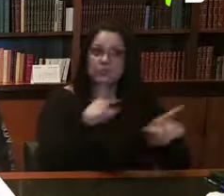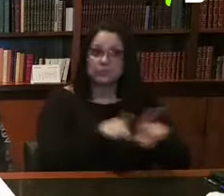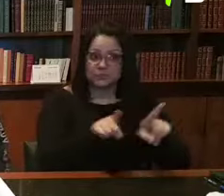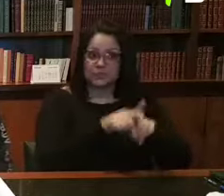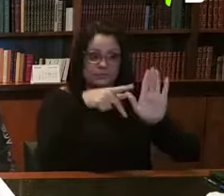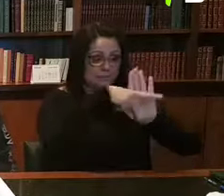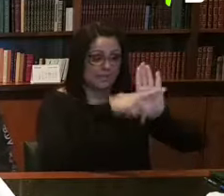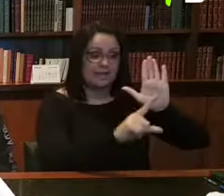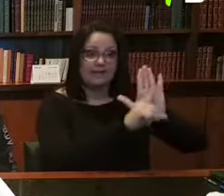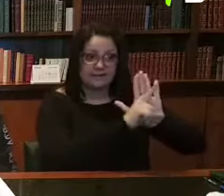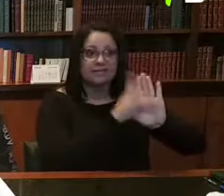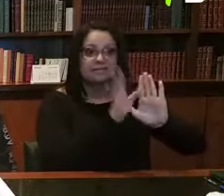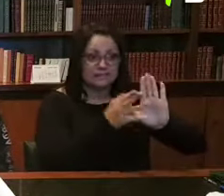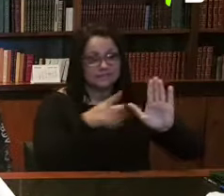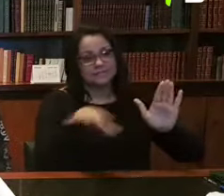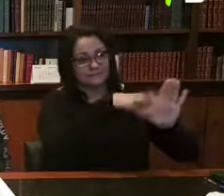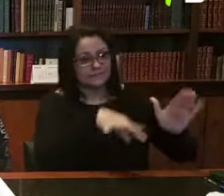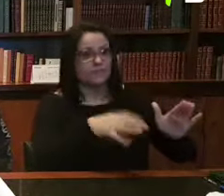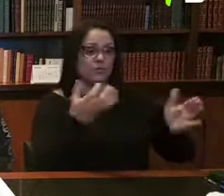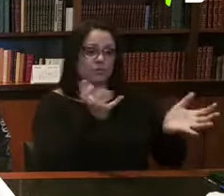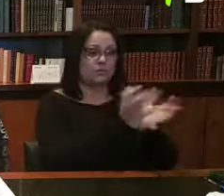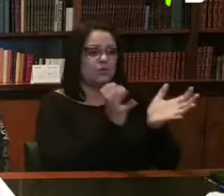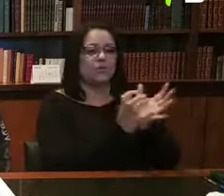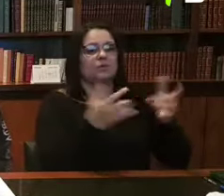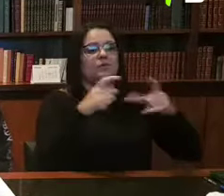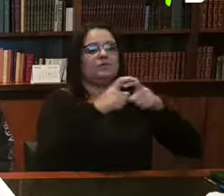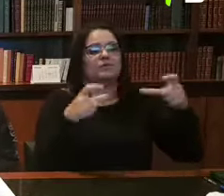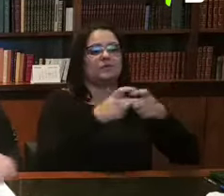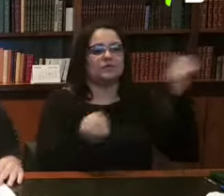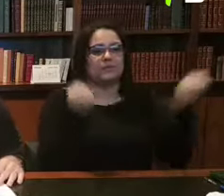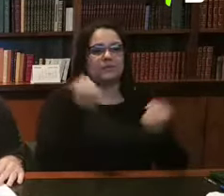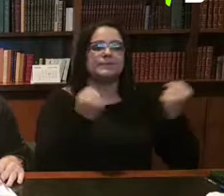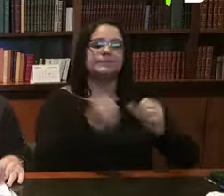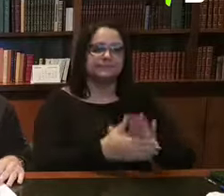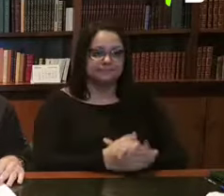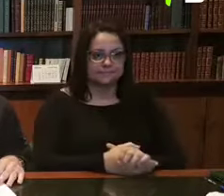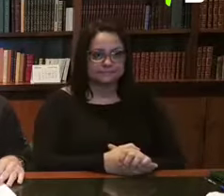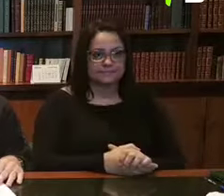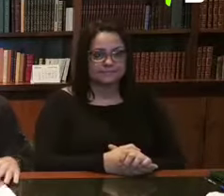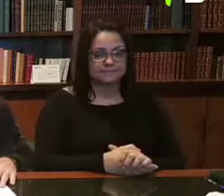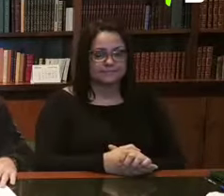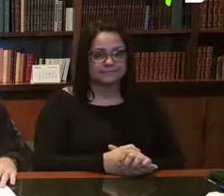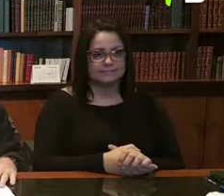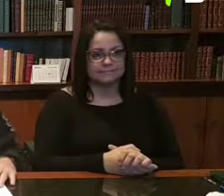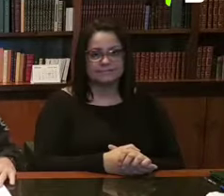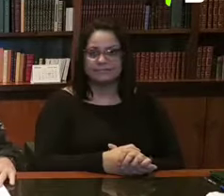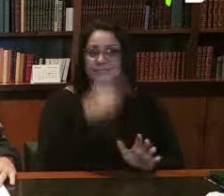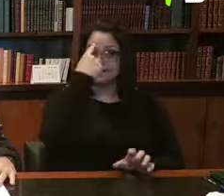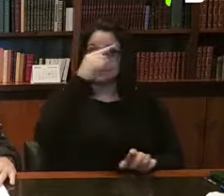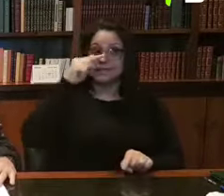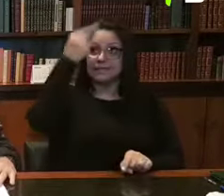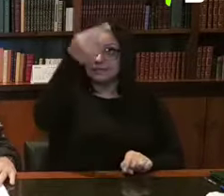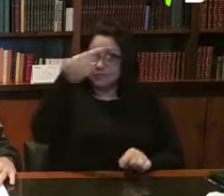da do projeto de lei que trata aí de alterações da carteira nacional de habilitação a semana